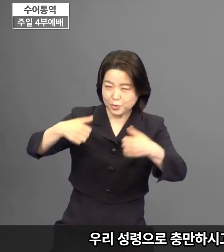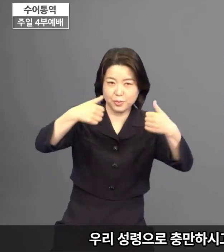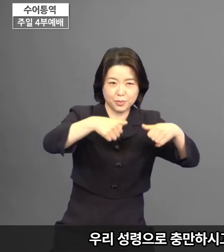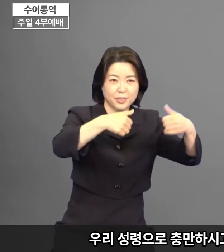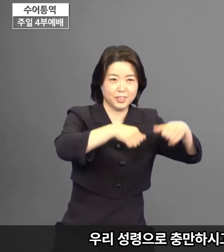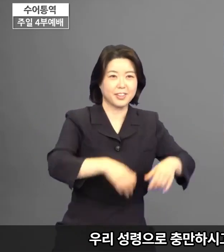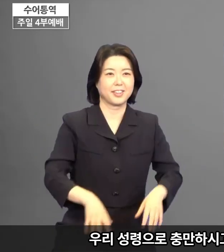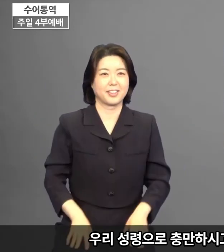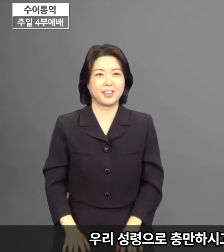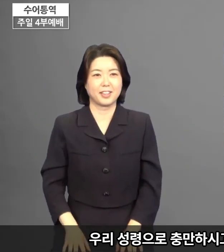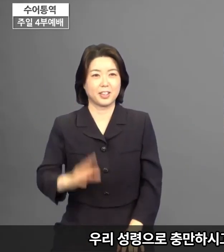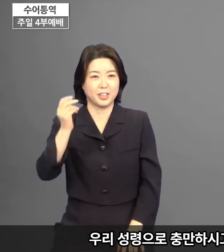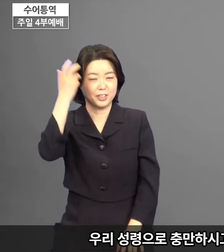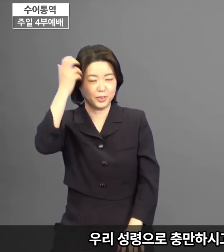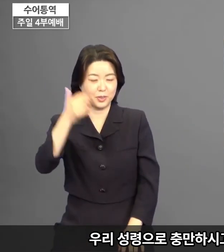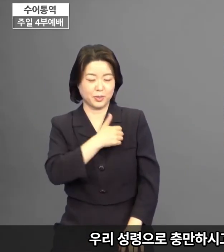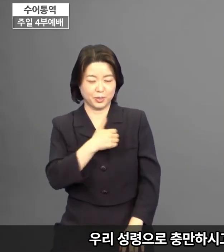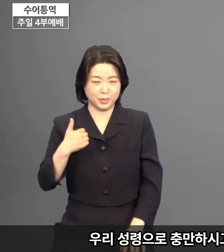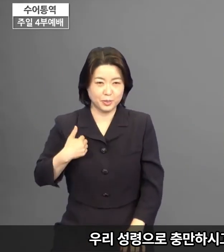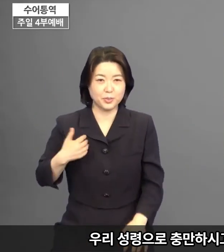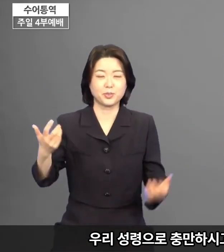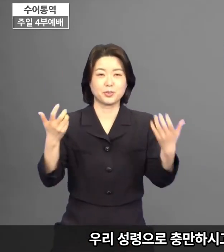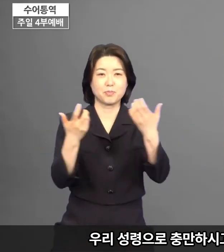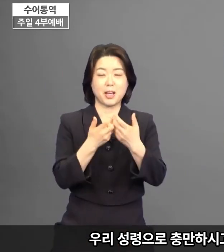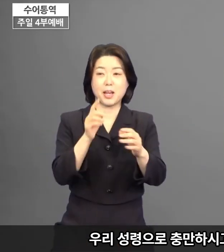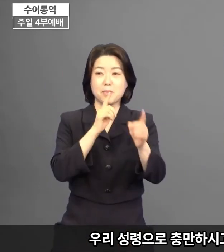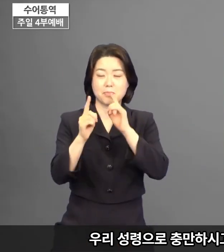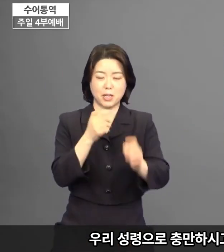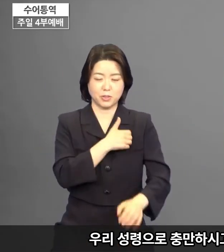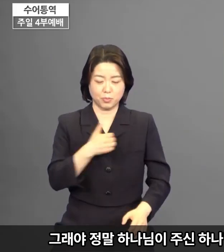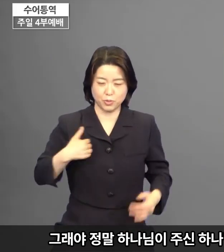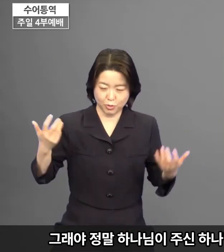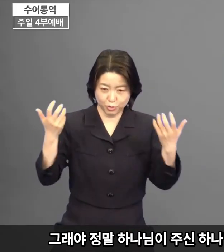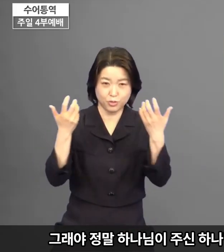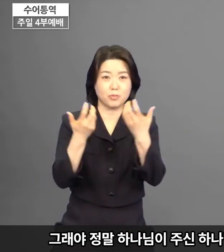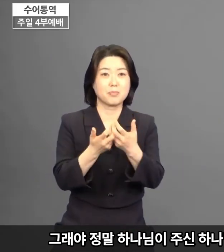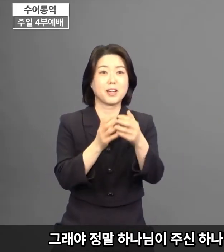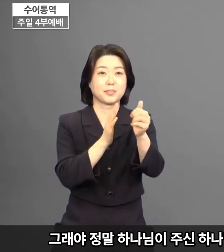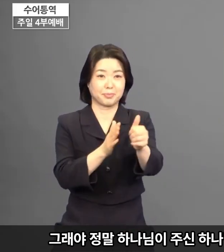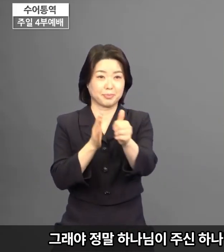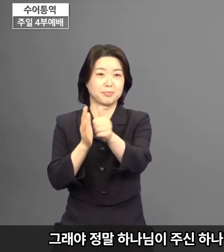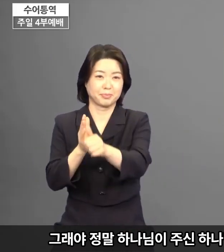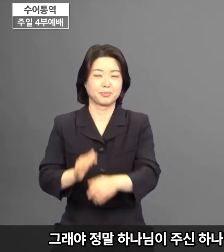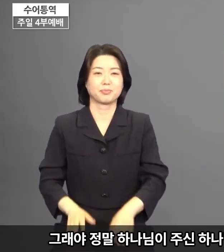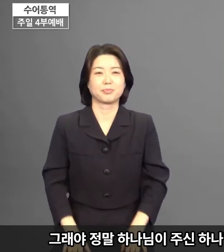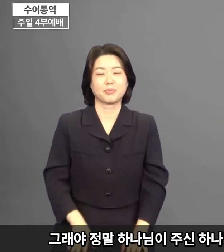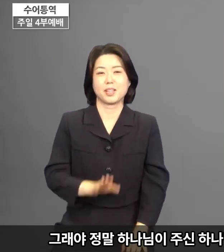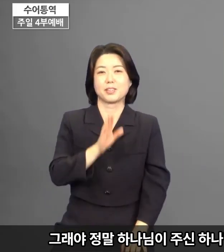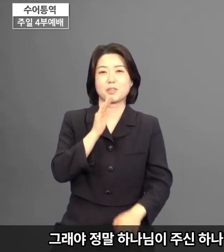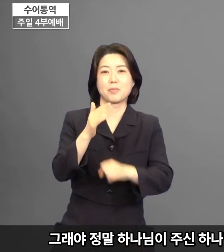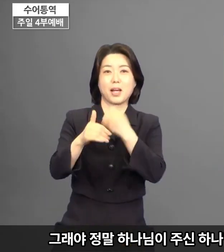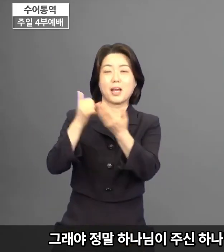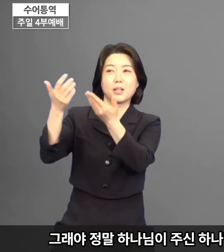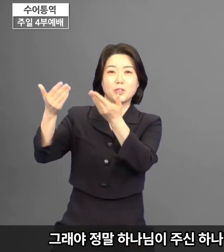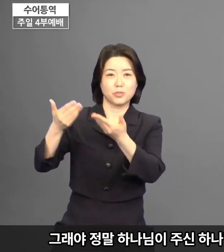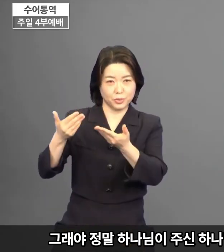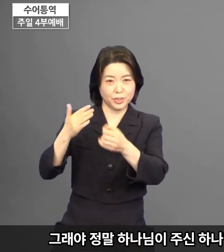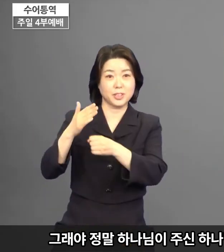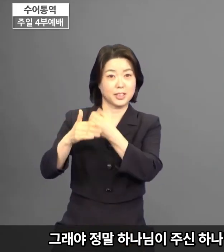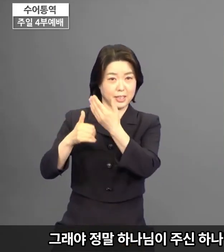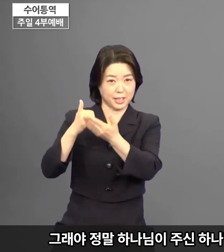네, 우리 성령으로 충만하시고 말씀으로 충만하십시오. 그래야 정말 하나님이 주신